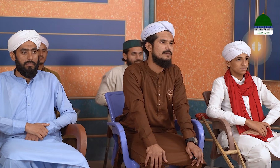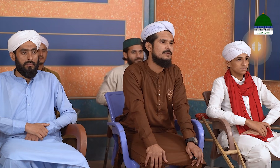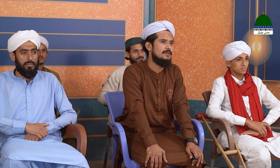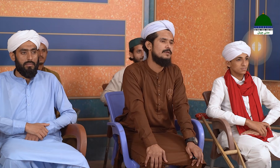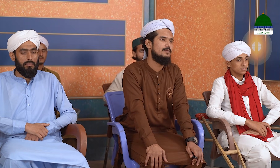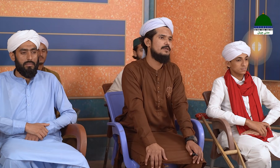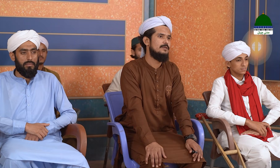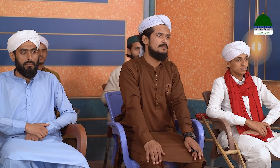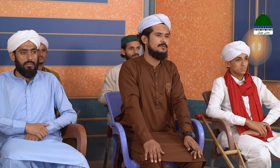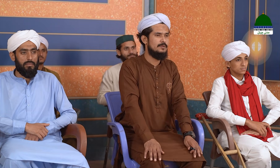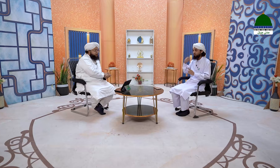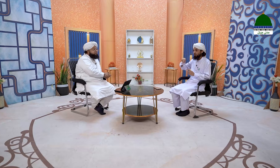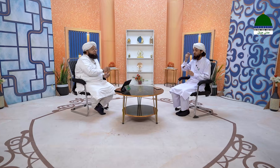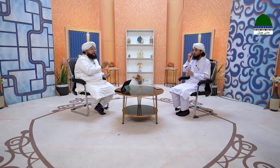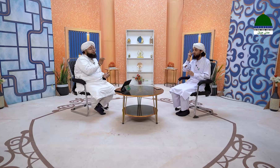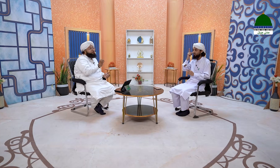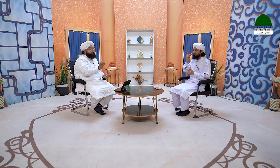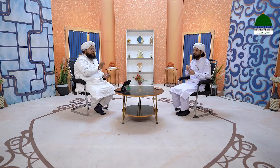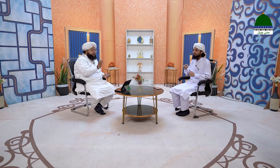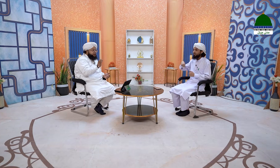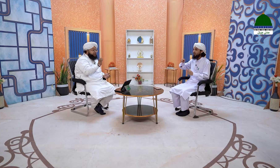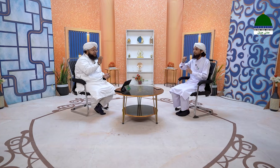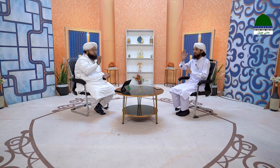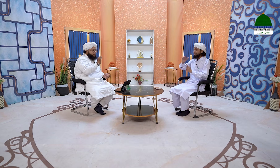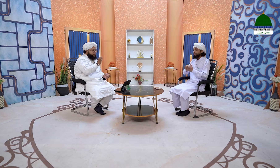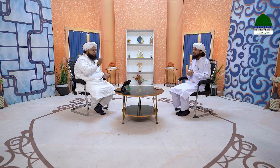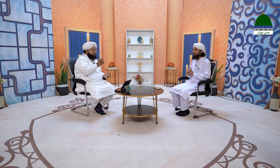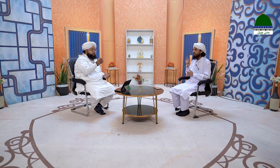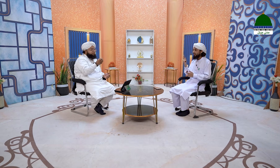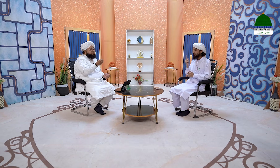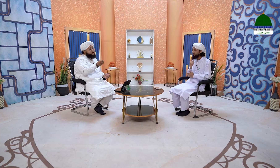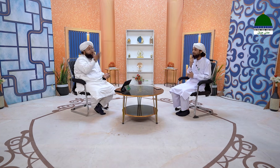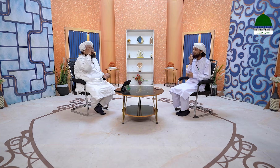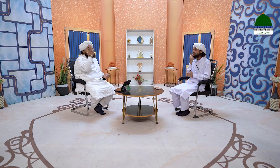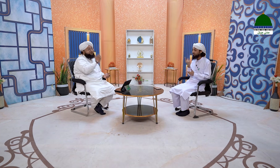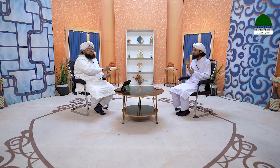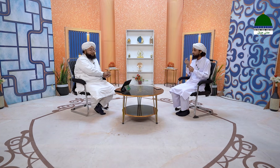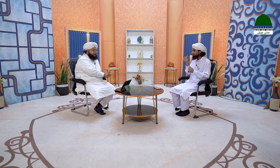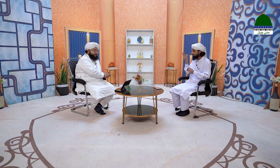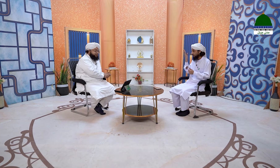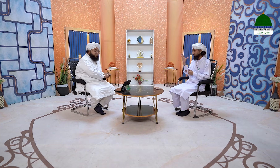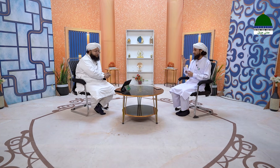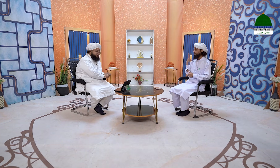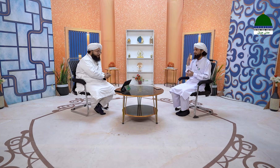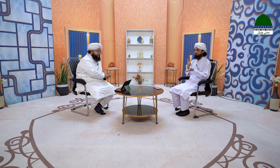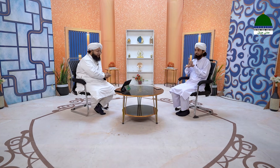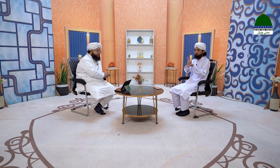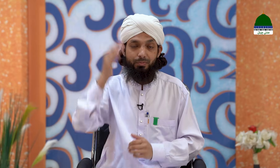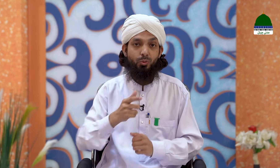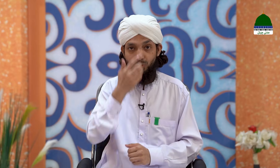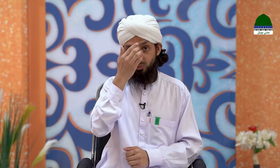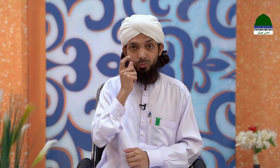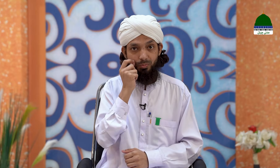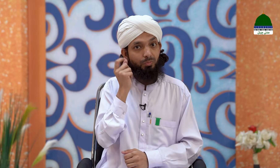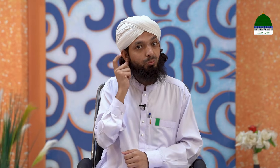مدنی چینل کے ناظرین غور کیجئے، ان مبارک دنوں میں ایک ایک روزہ رکھنے پر کس قدر ثواب عطا کیا جا رہا ہے۔ سبحان اللہ۔